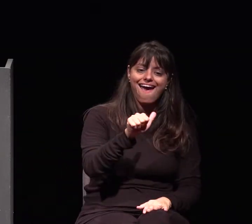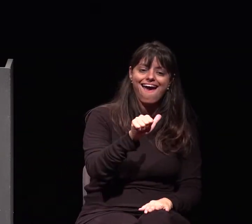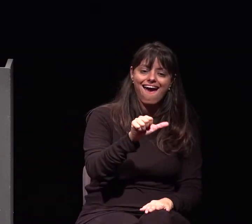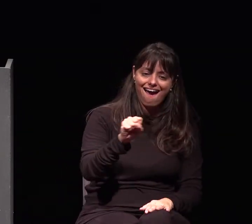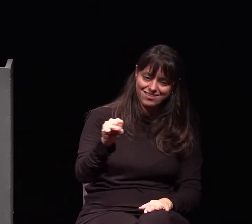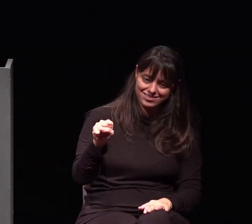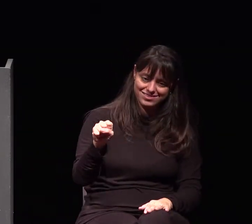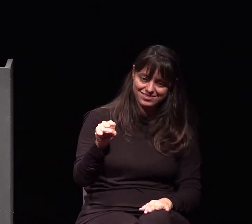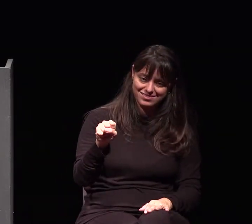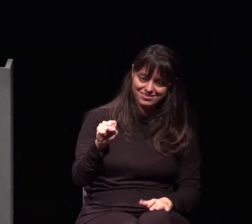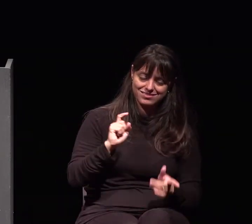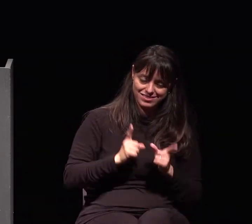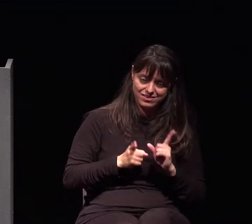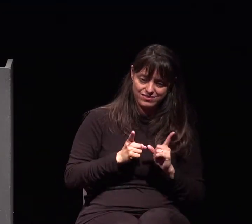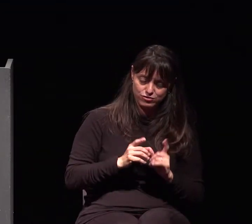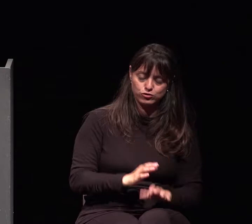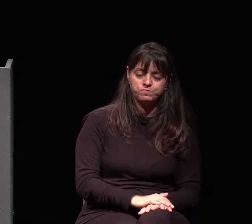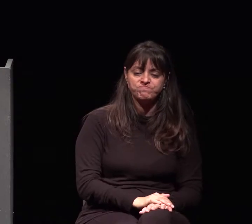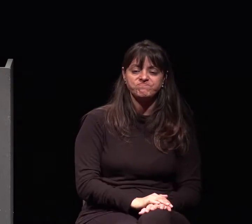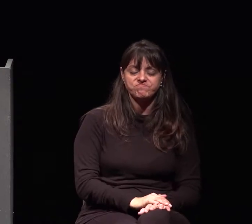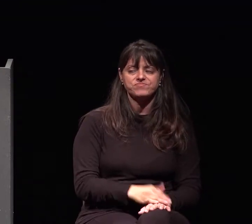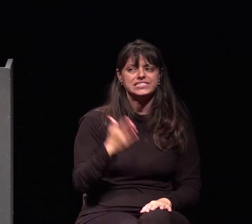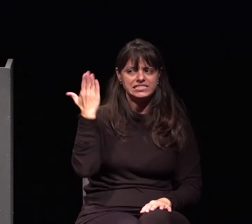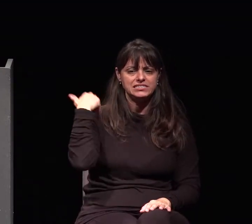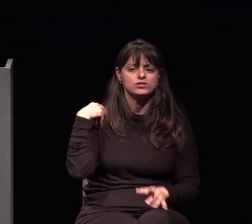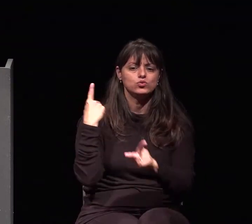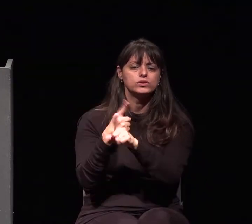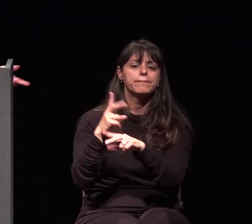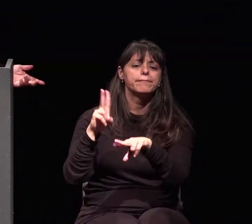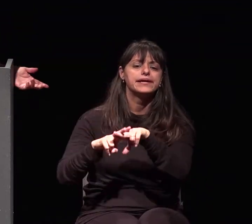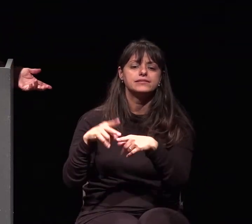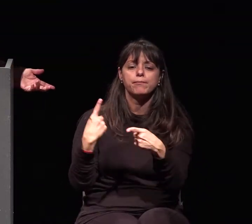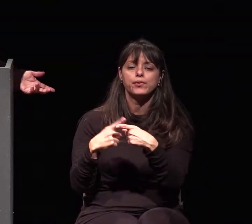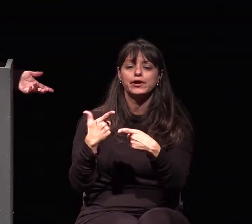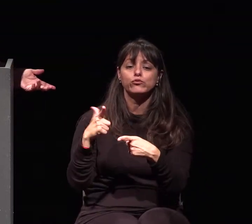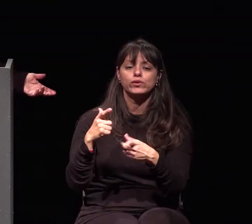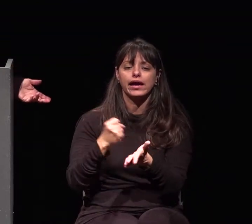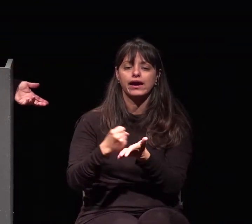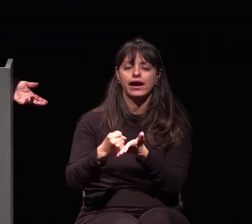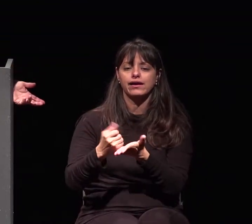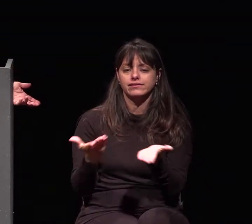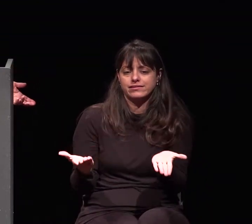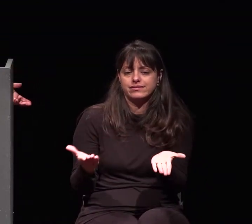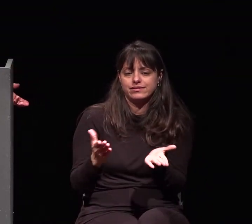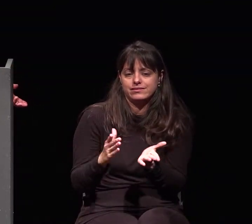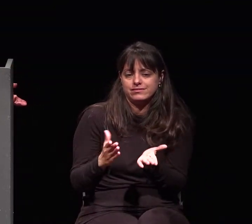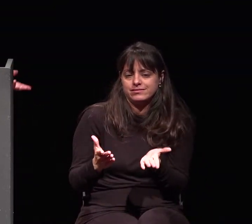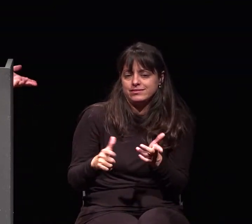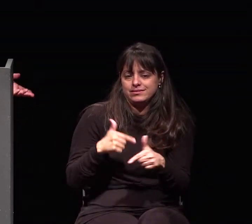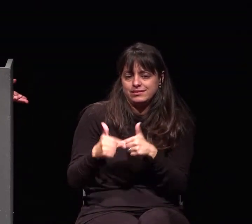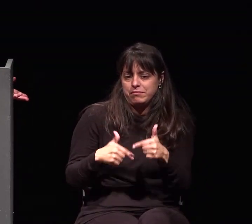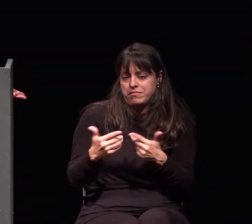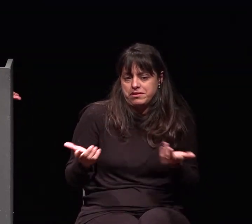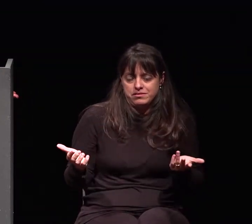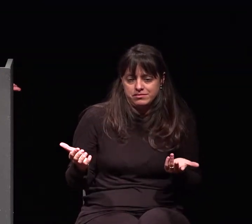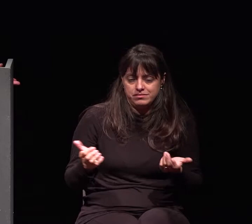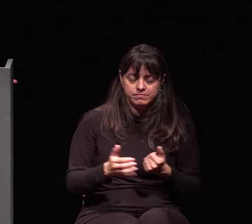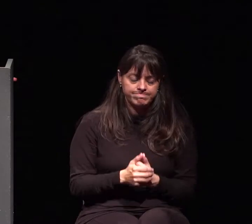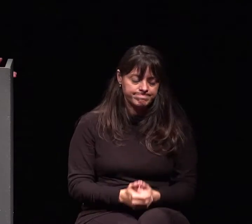era os, e eles eram presos por causa disso, porque eles não tinham nem carteira de